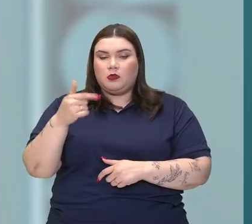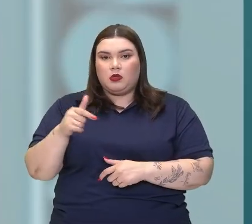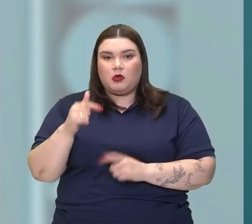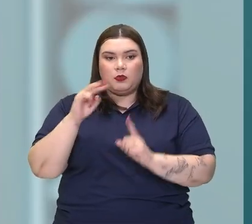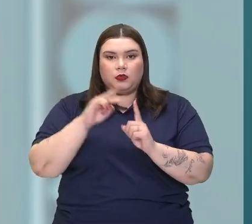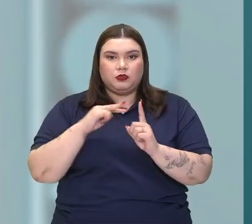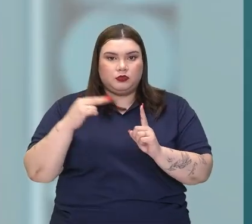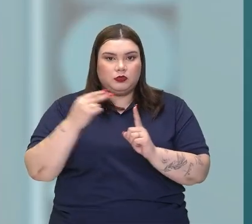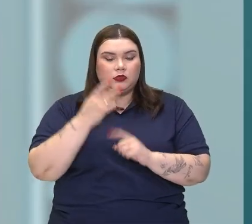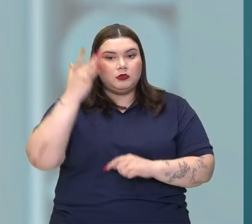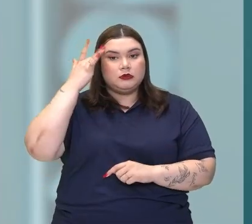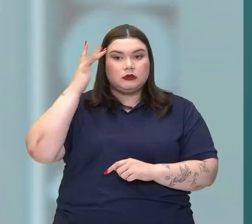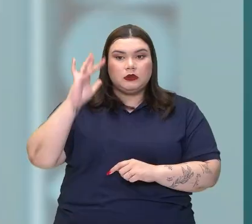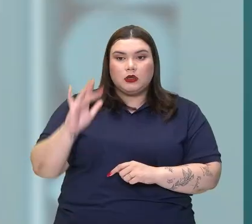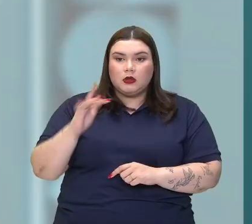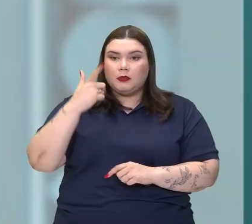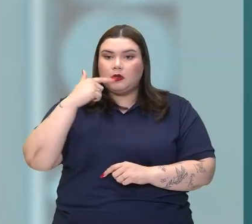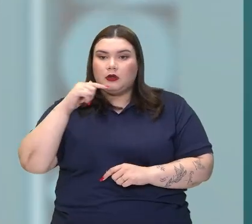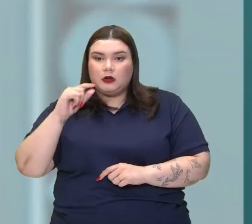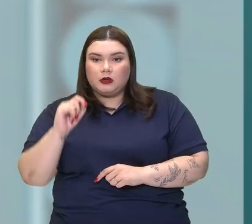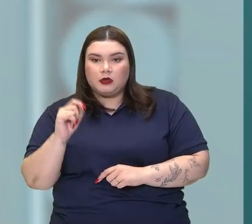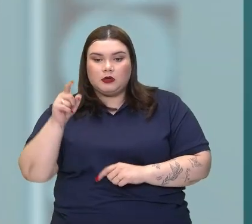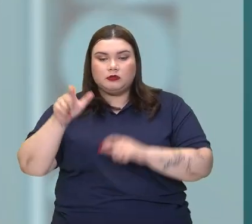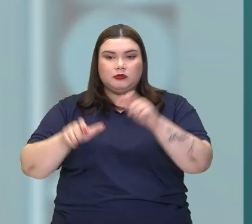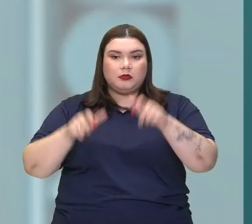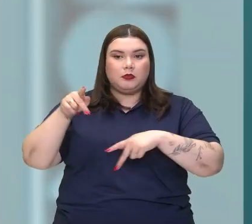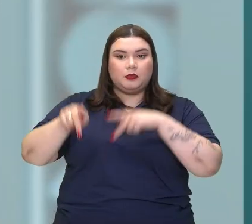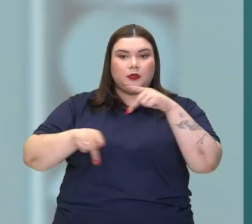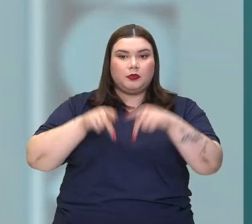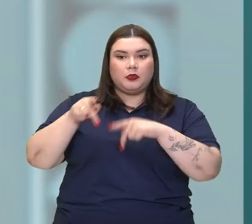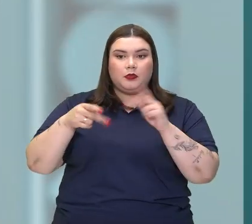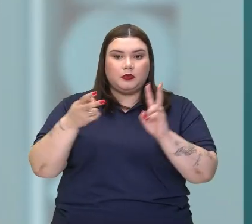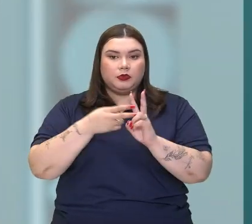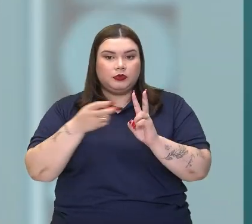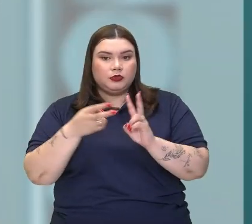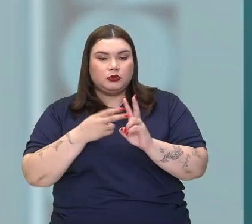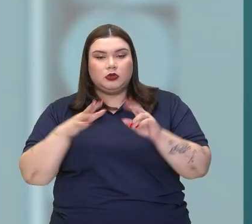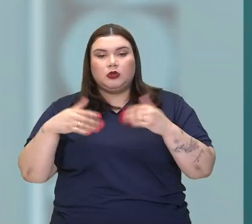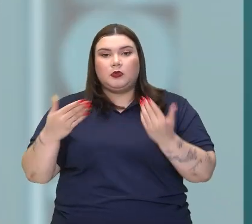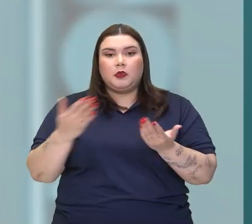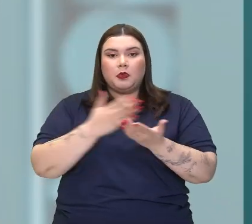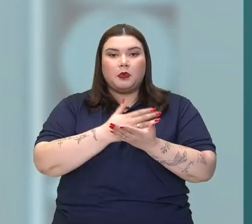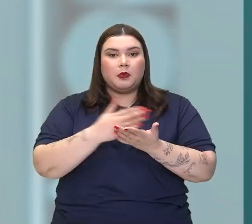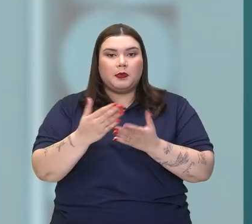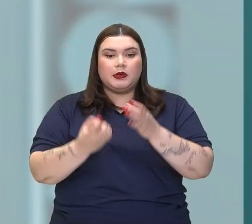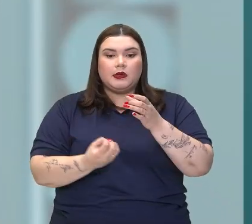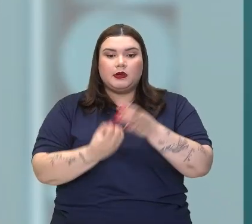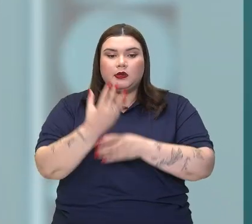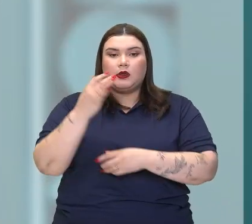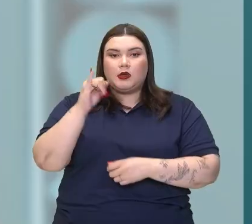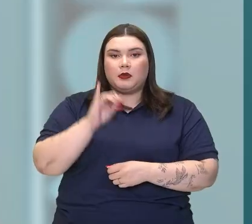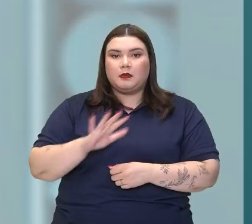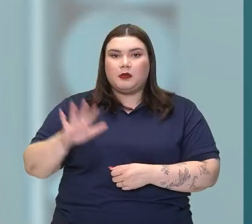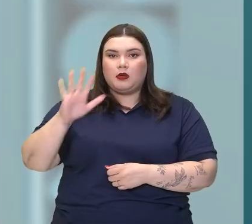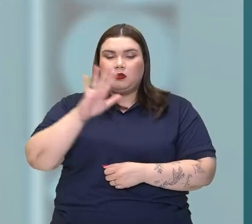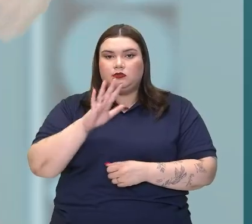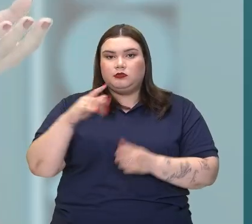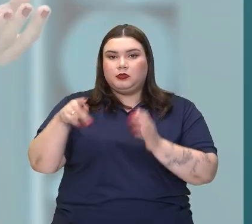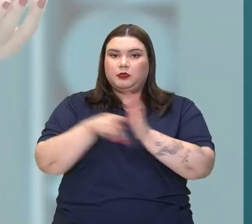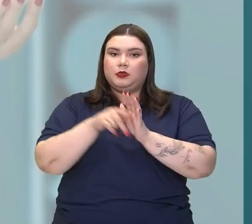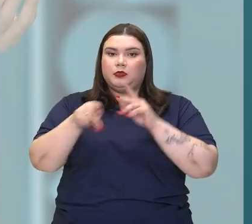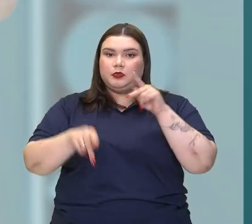visão, não sabiam quem eram esses povos indígenas, eles passaram a criar uma imagem desses povos. E